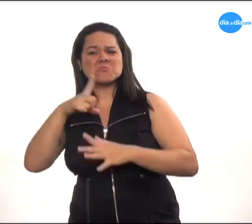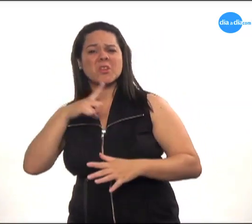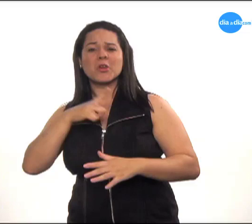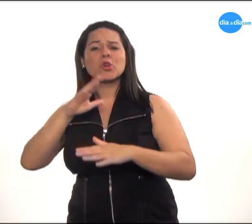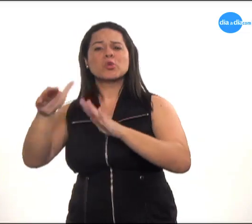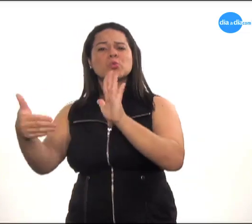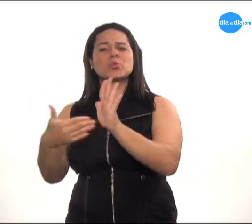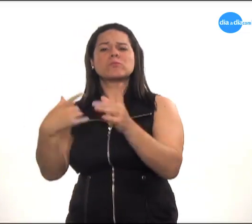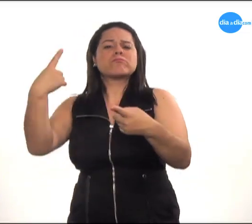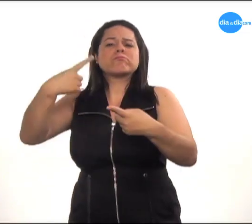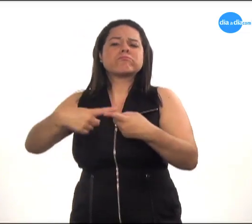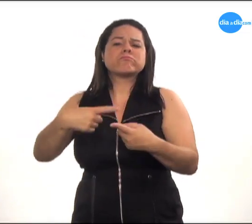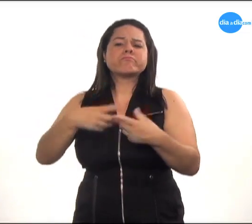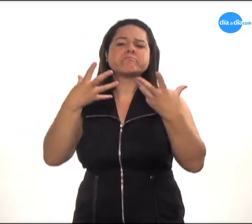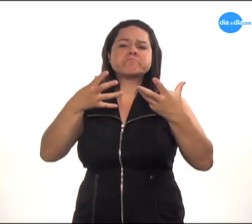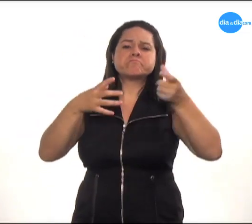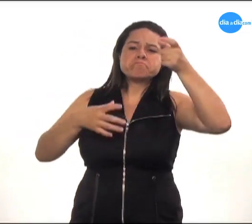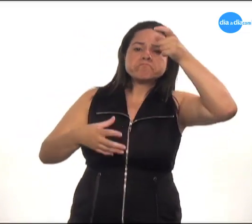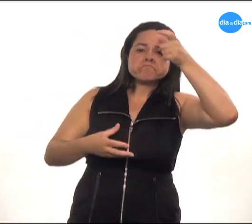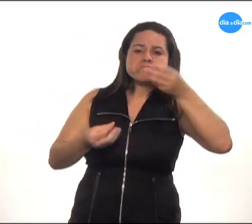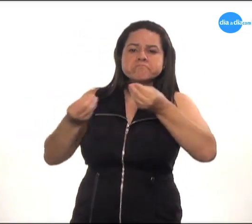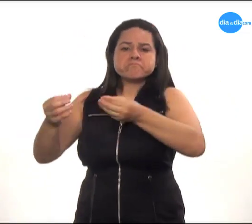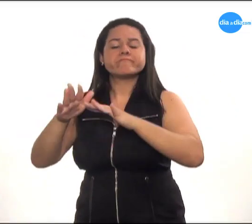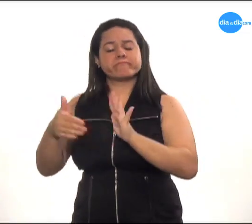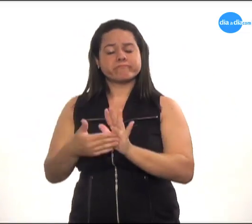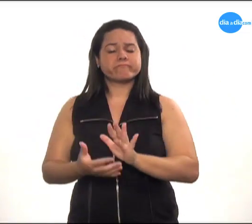Que bobagem é essa? É verdade.